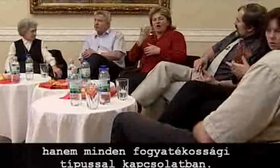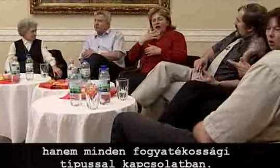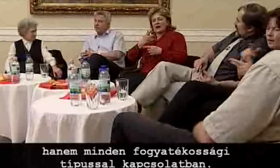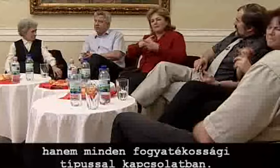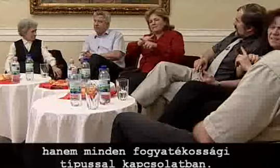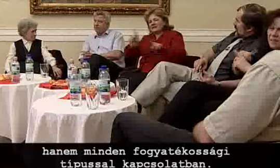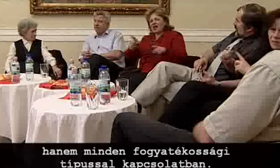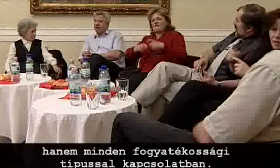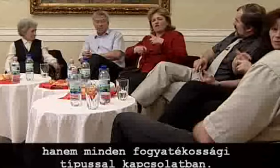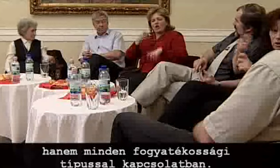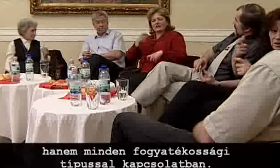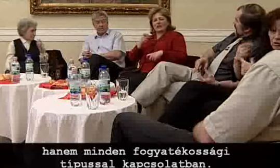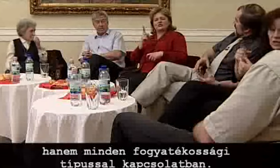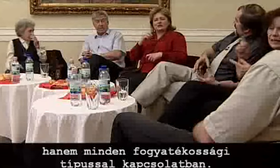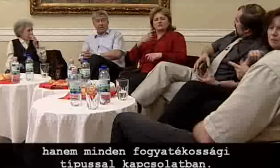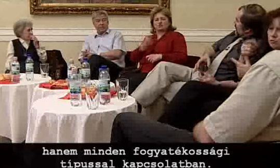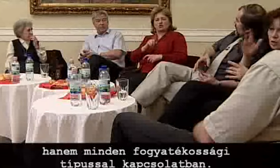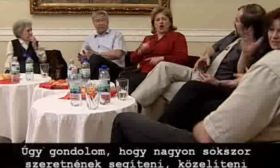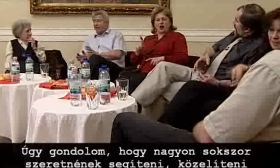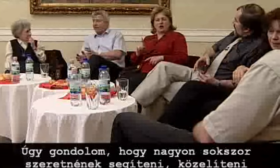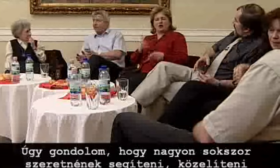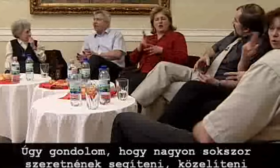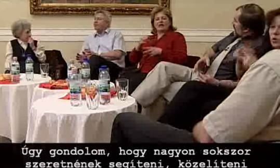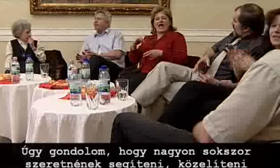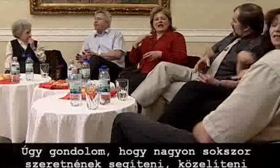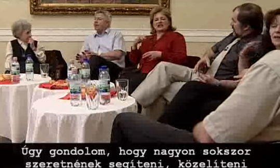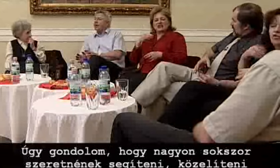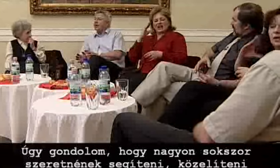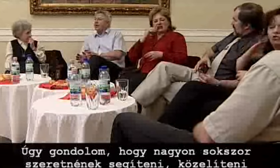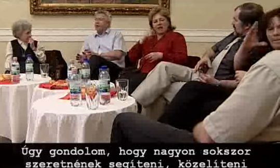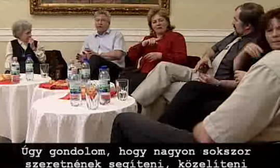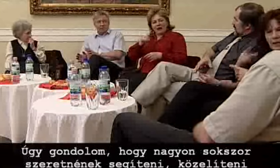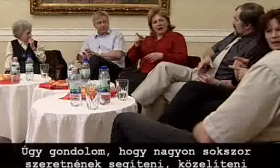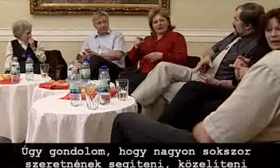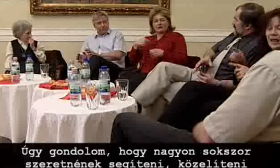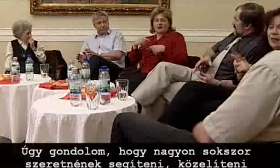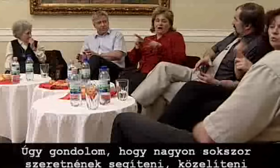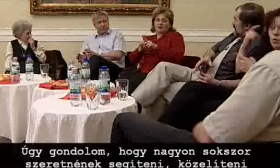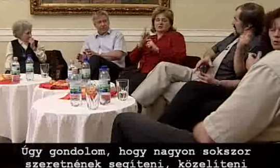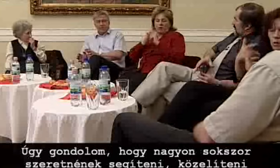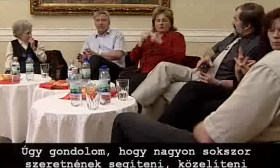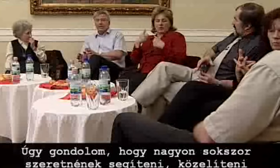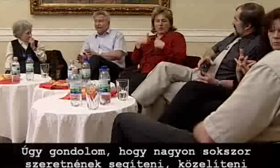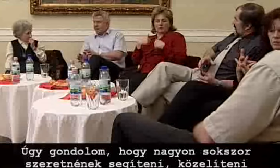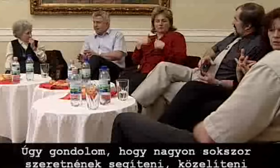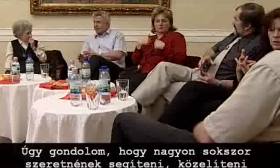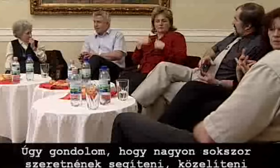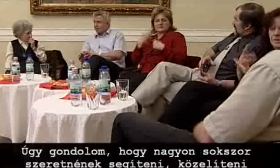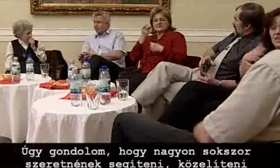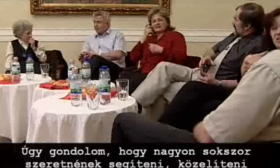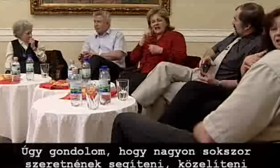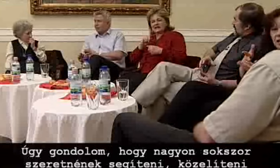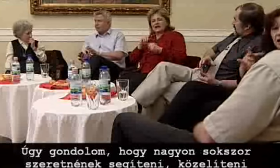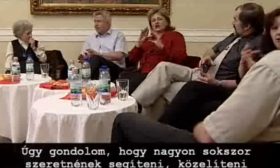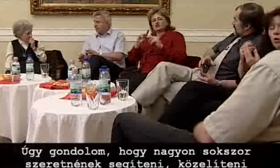minden fogyatékossági típussal, hogy az egészséges emberek, én azt gondolom, hogy szeretnének